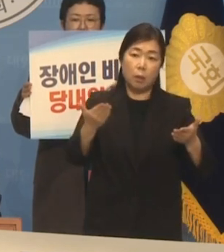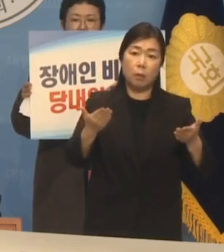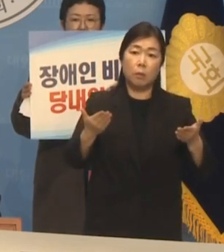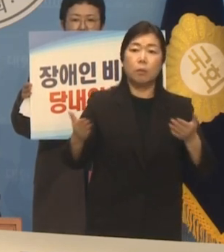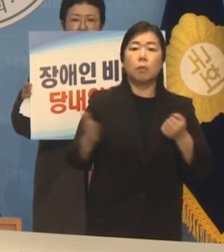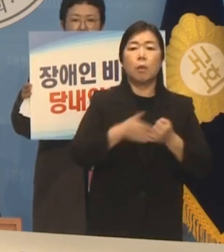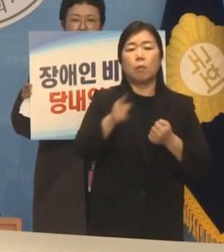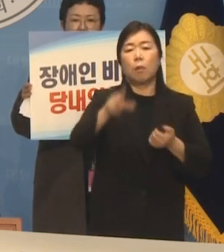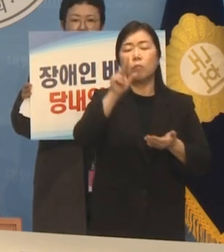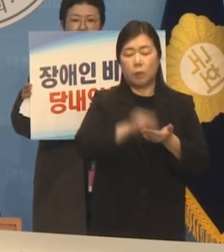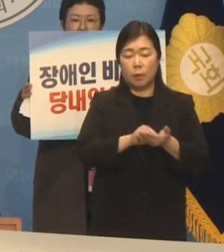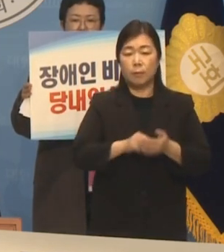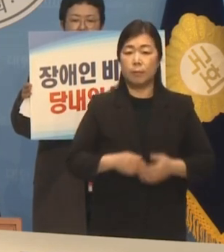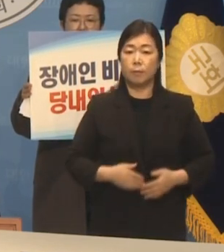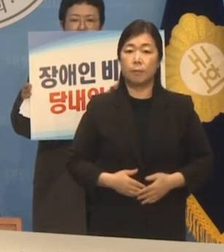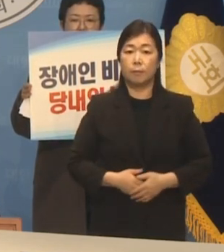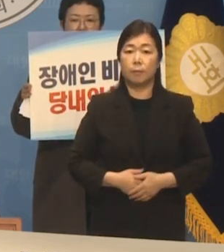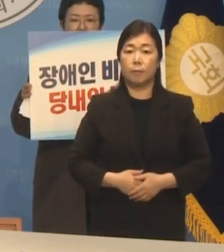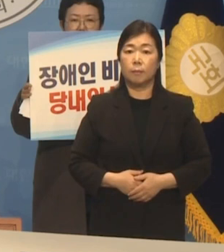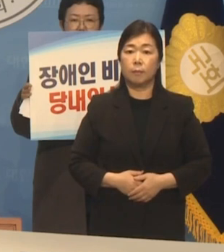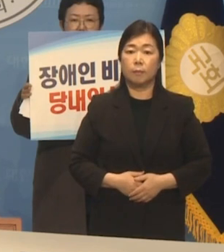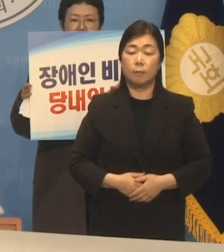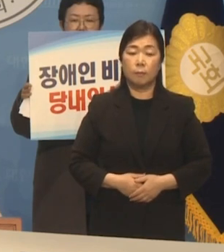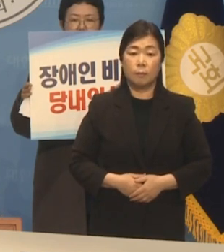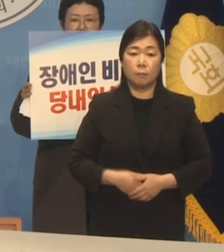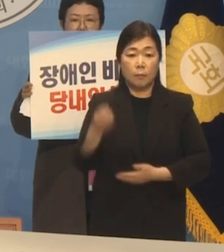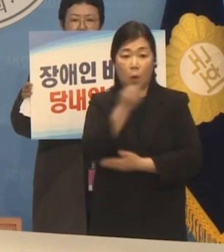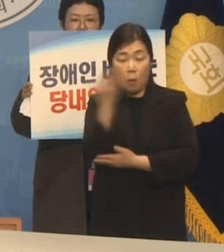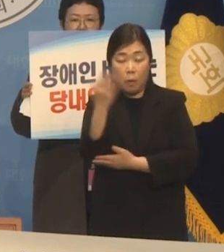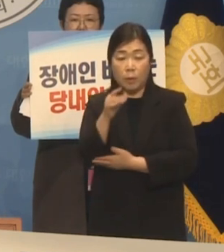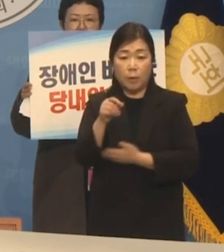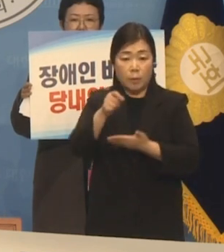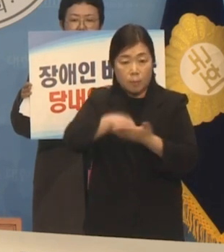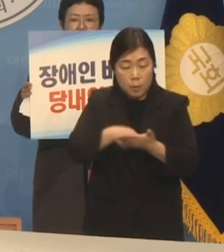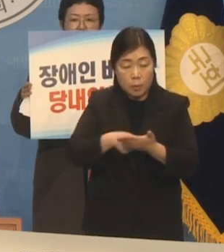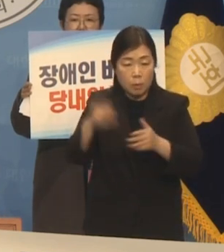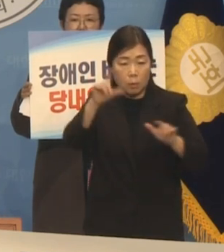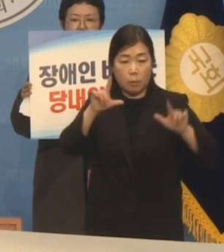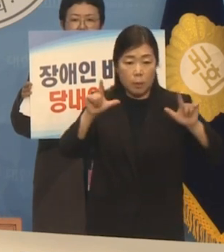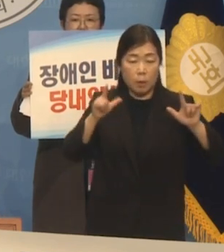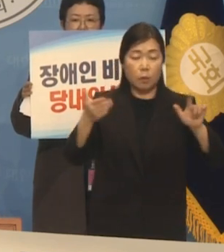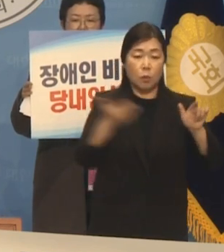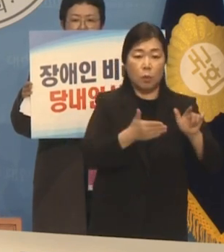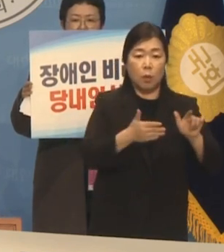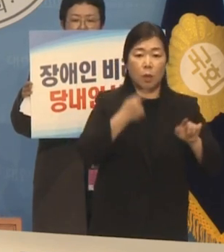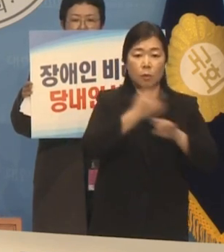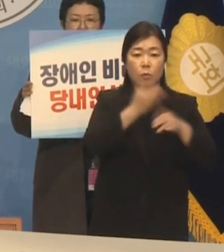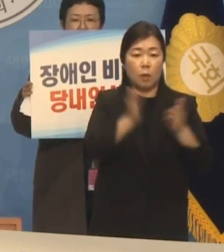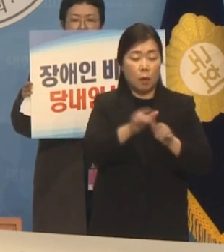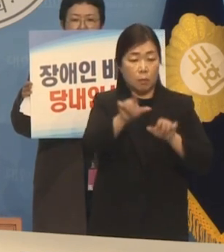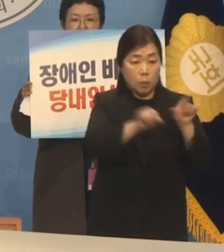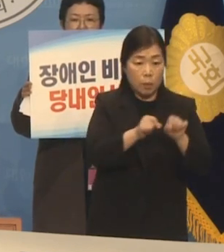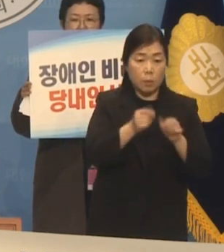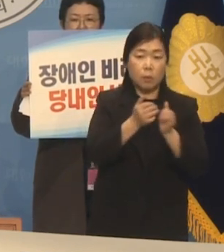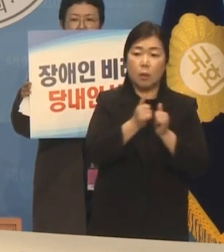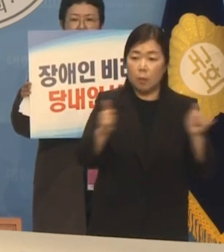반복되어온 것이다 언론의 스포트라이트를 받으며 당의 영입한